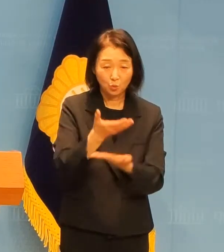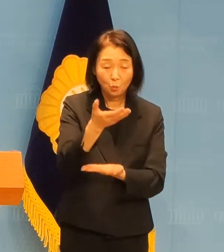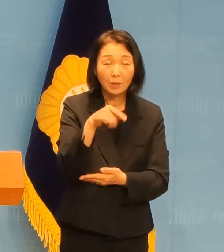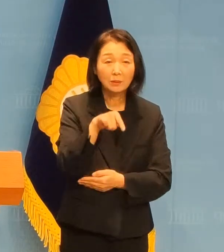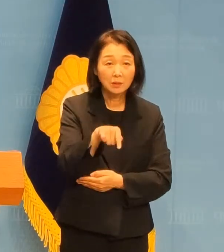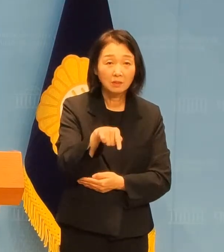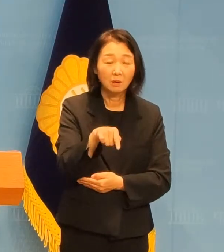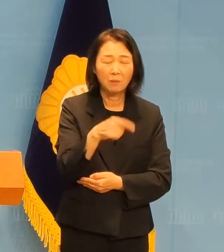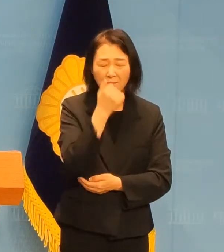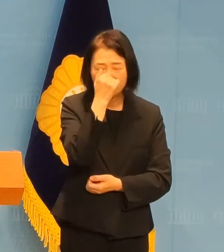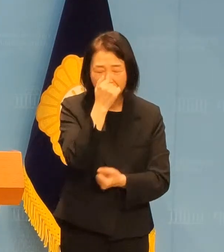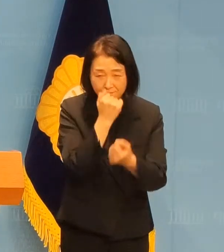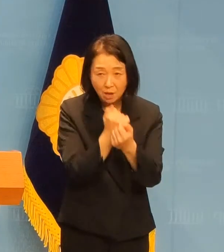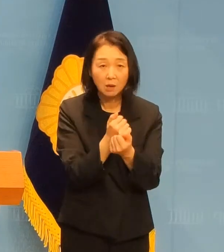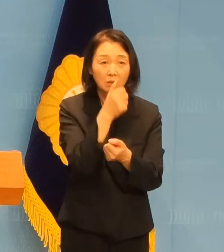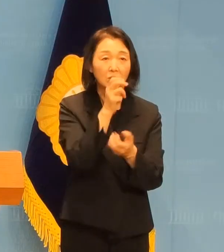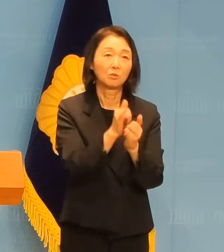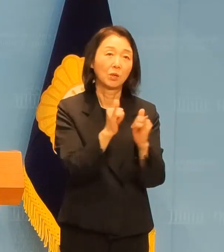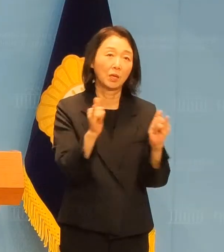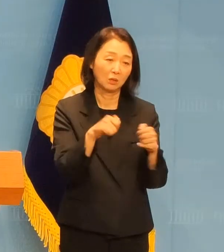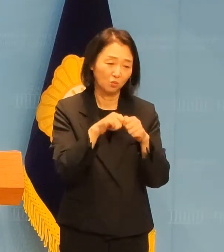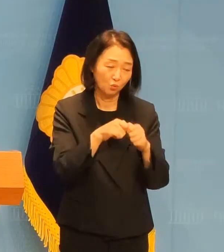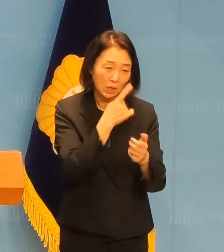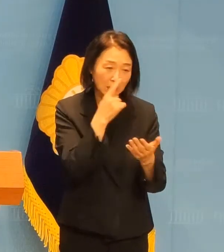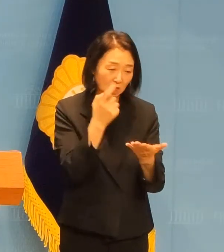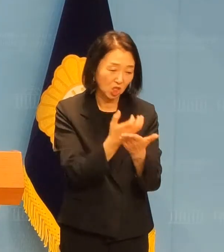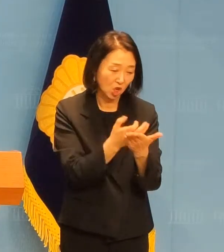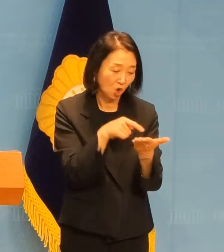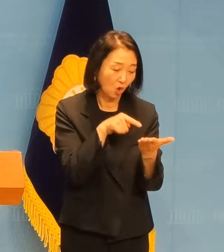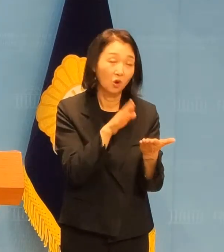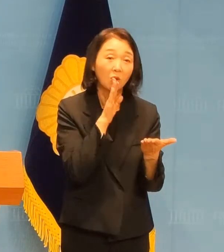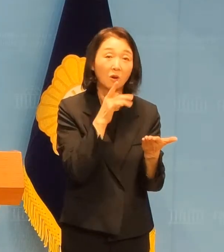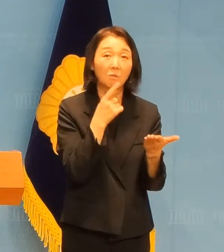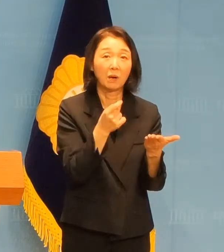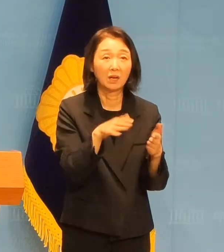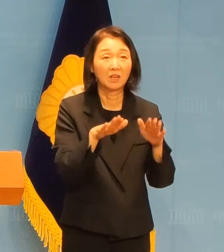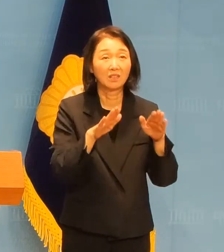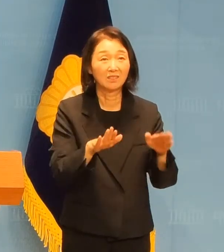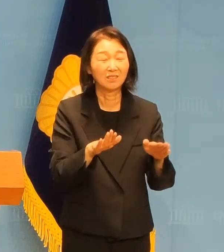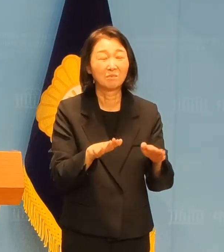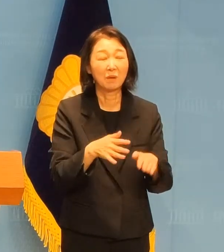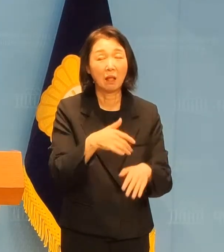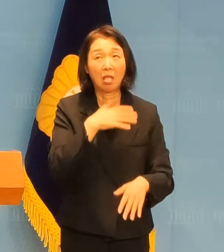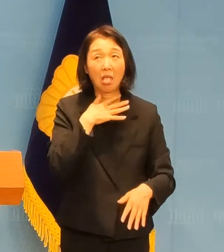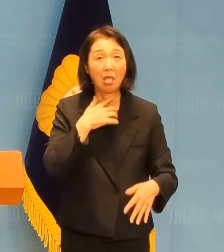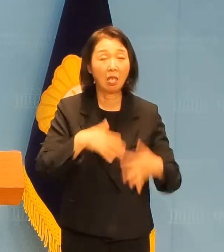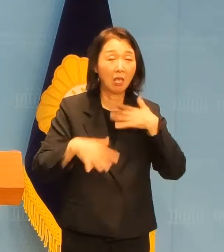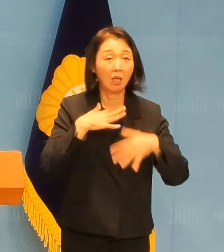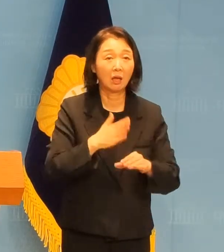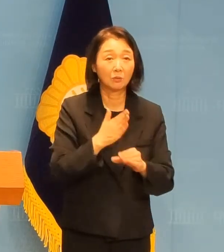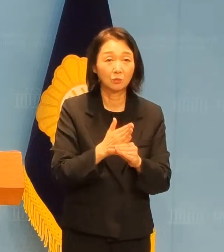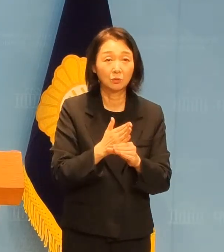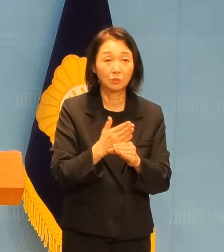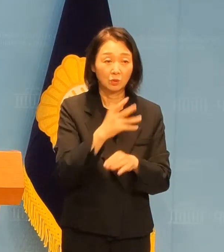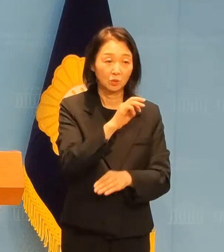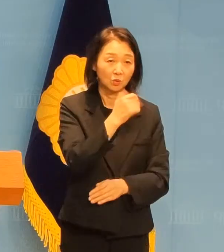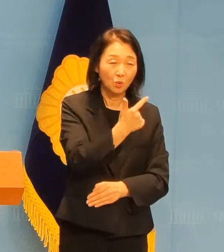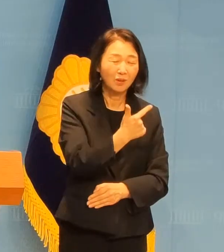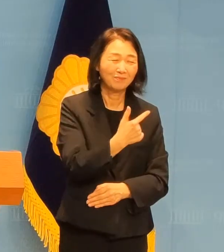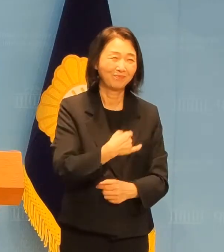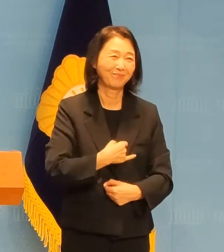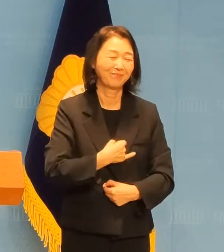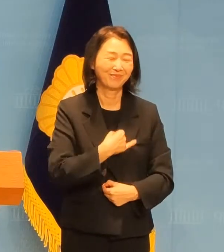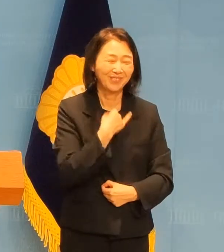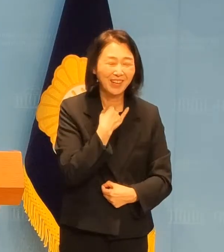역대급 파렴치한들은 구체적 증거와 정황 앞에서도 여전히 부인하고 있습니다. 권성동은 넥타이라